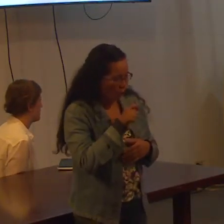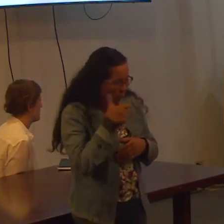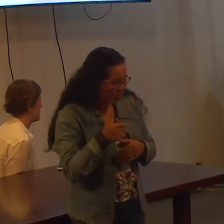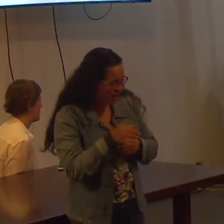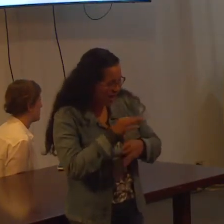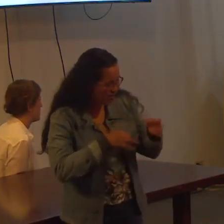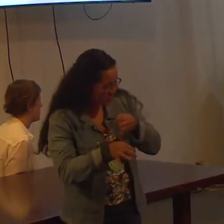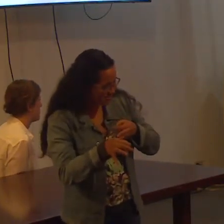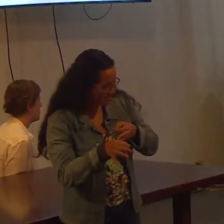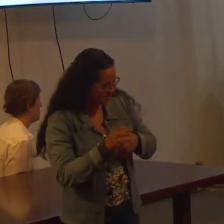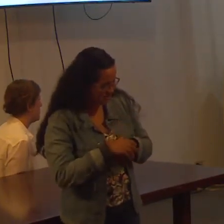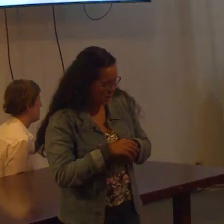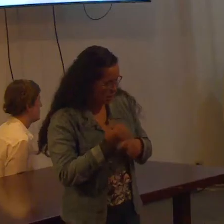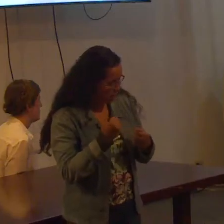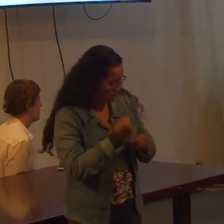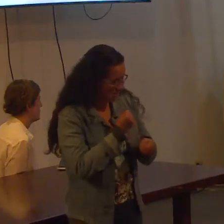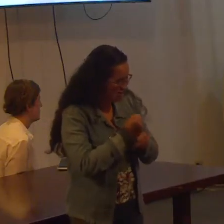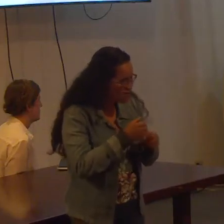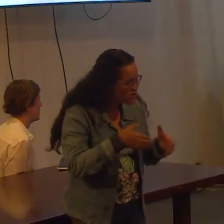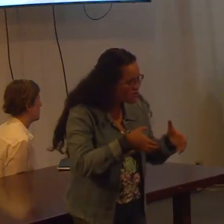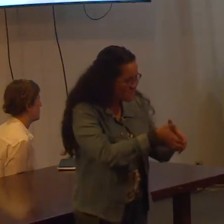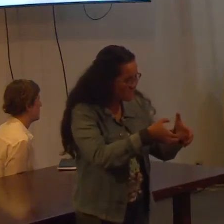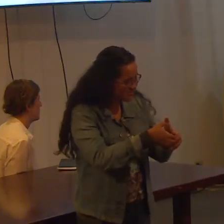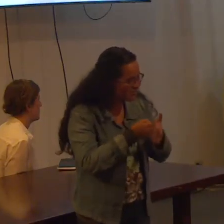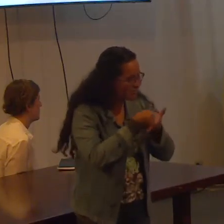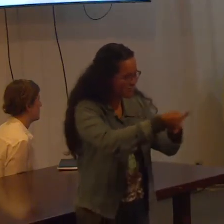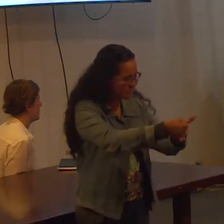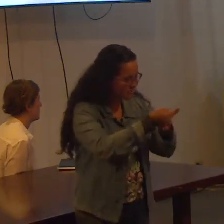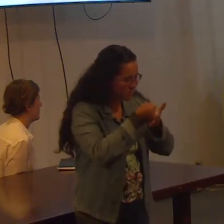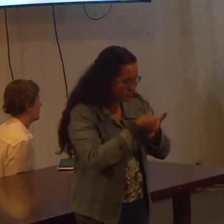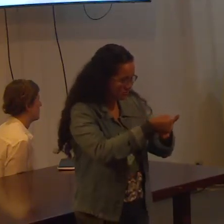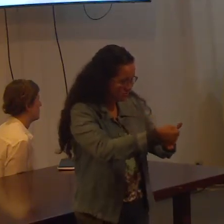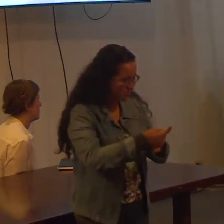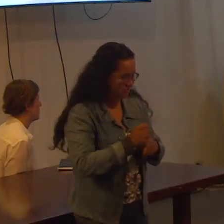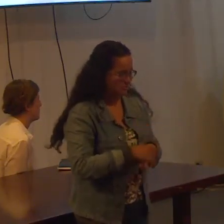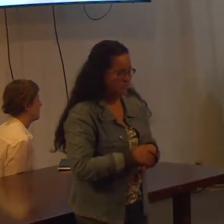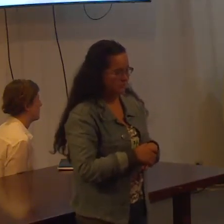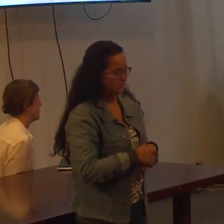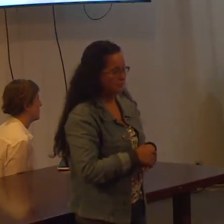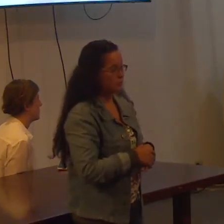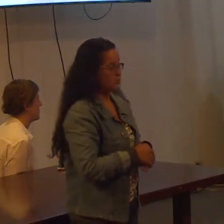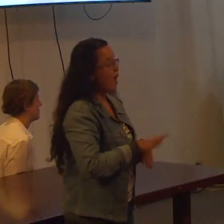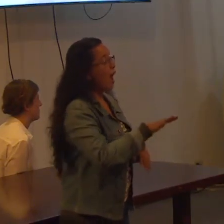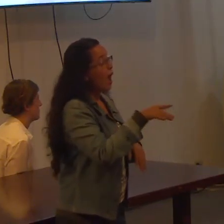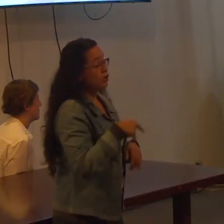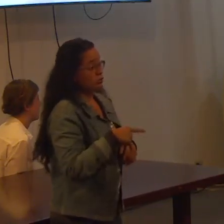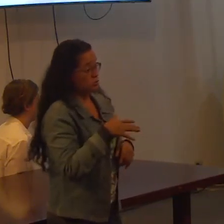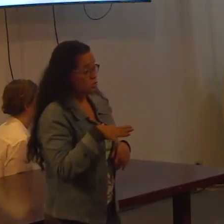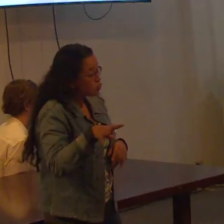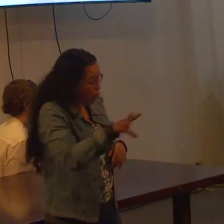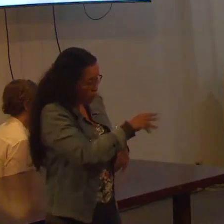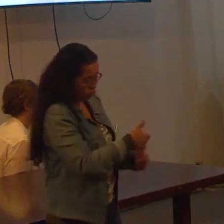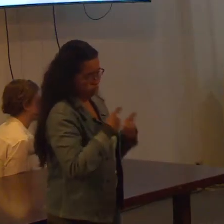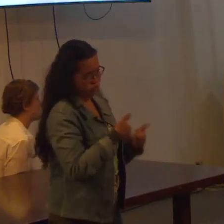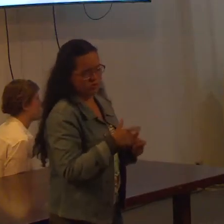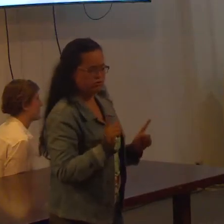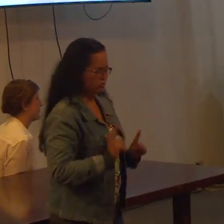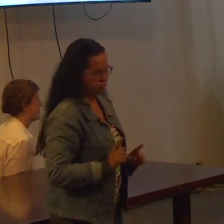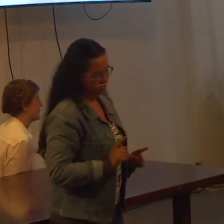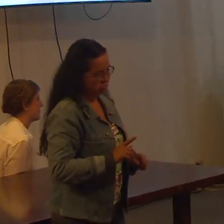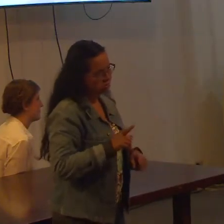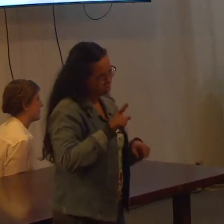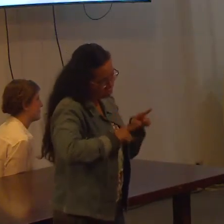esto, y el trabajo de todos valía. Y pues también resaltar que no todo fue bueno, o sea, se vivieron